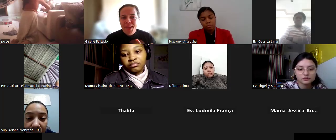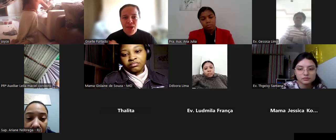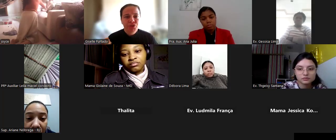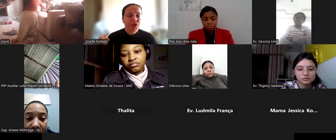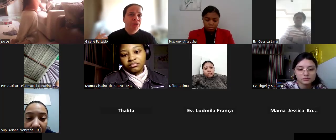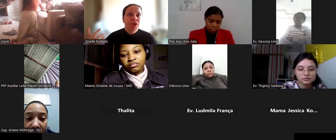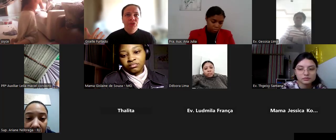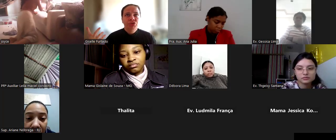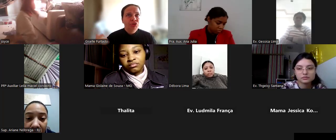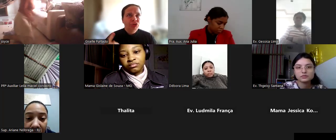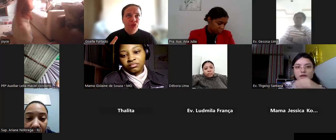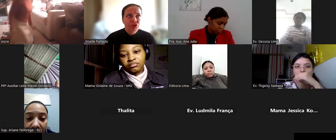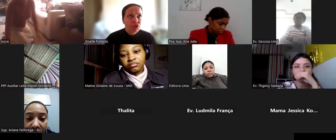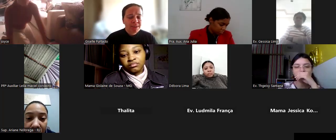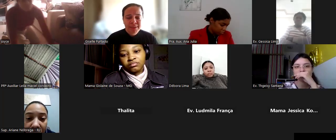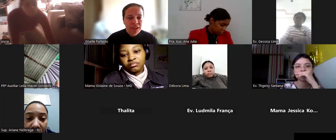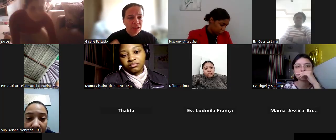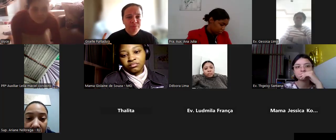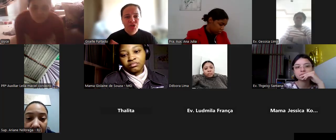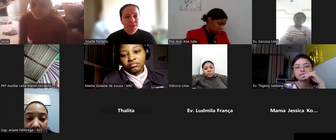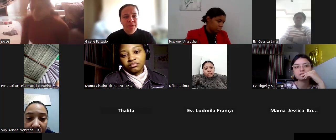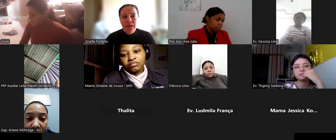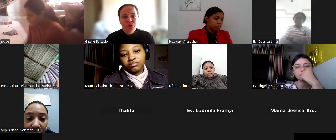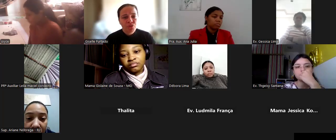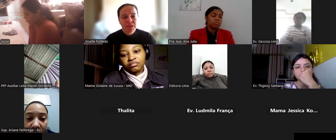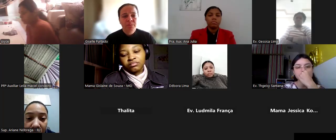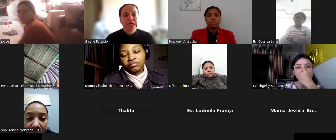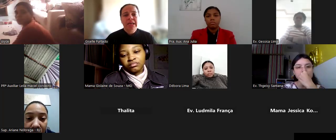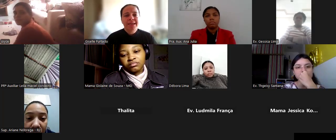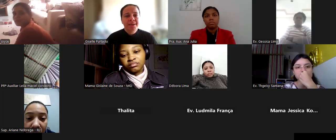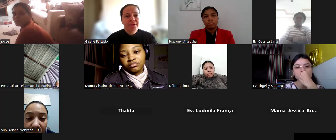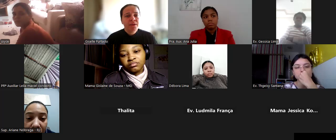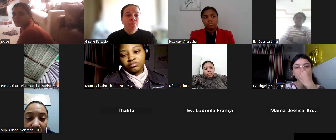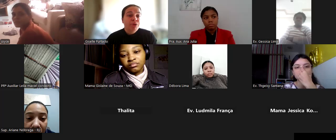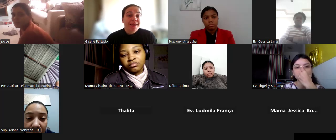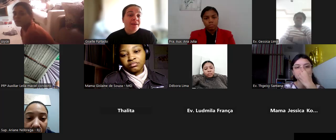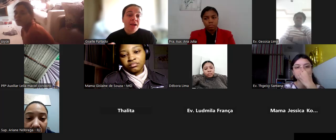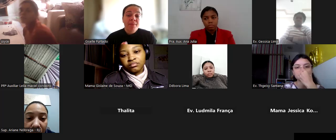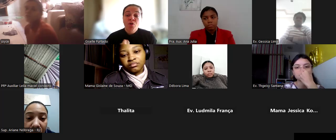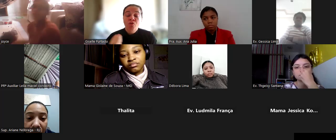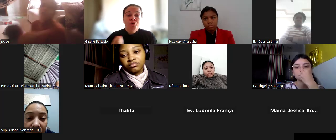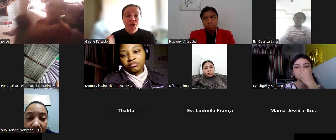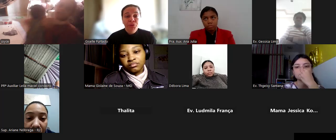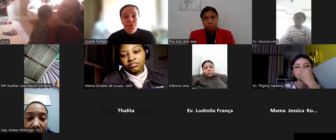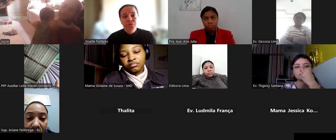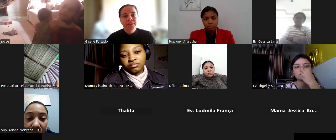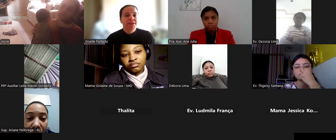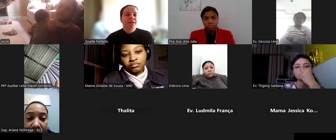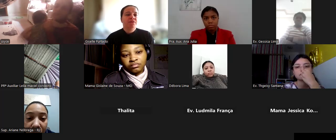médica, de exames, já explicamos coisas para ela. porque ela acaba confiando em você. Às vezes